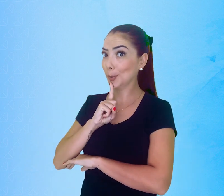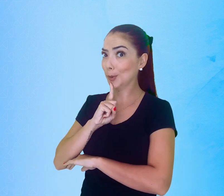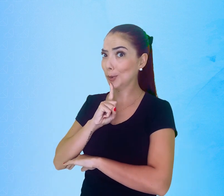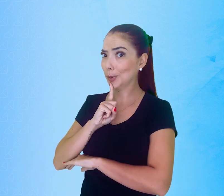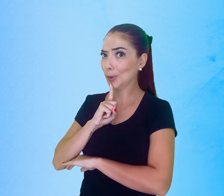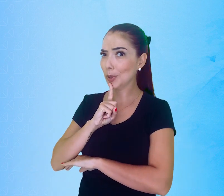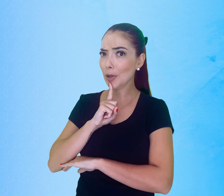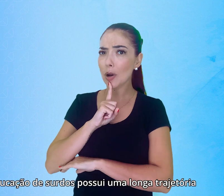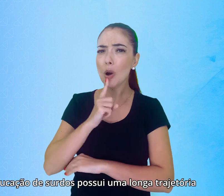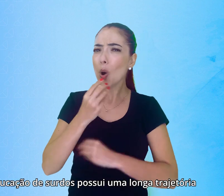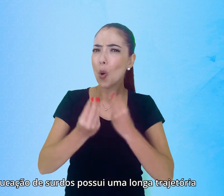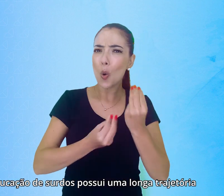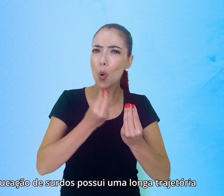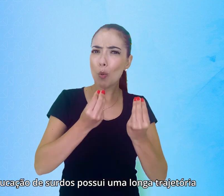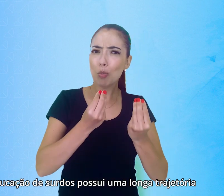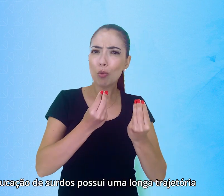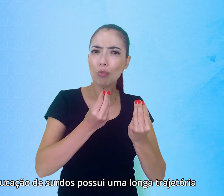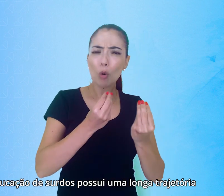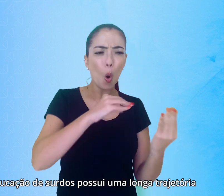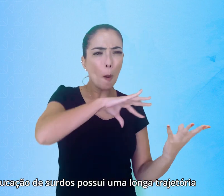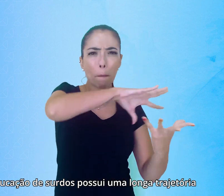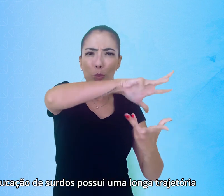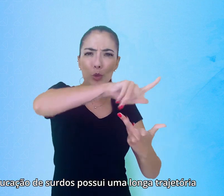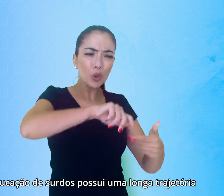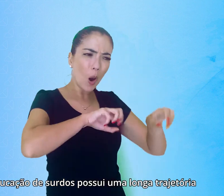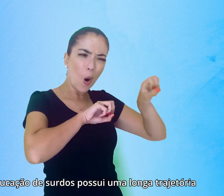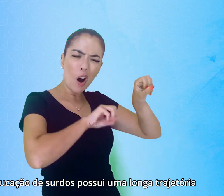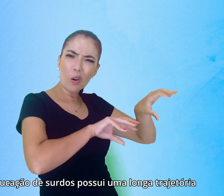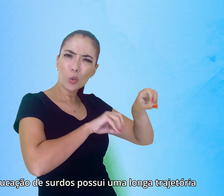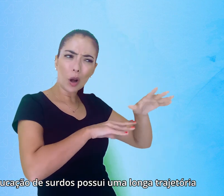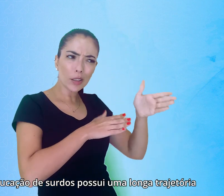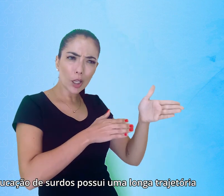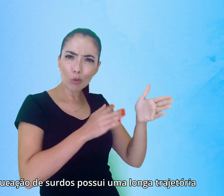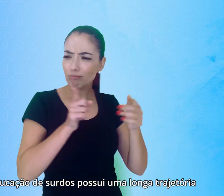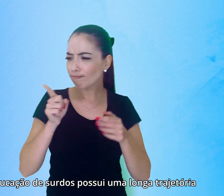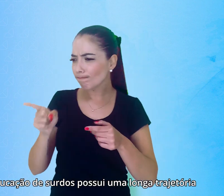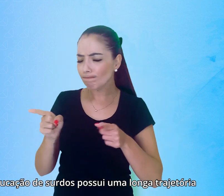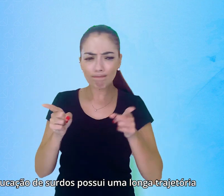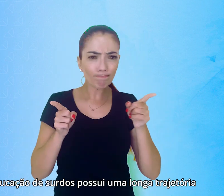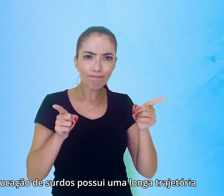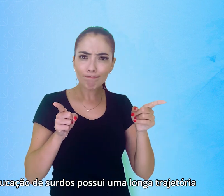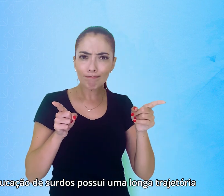A educação de surdos possui uma longa trajetória.